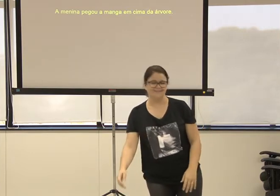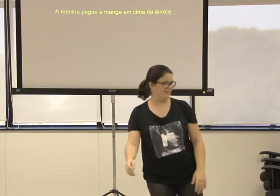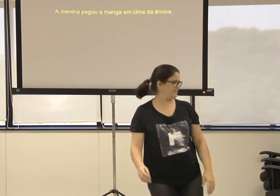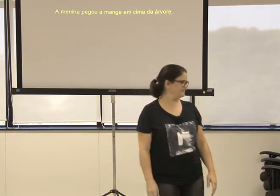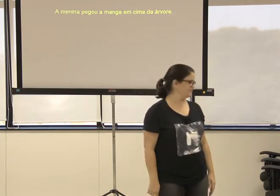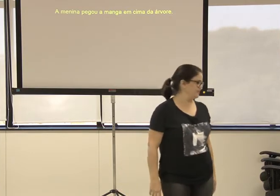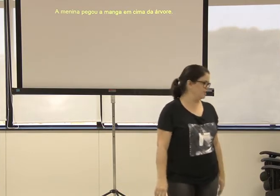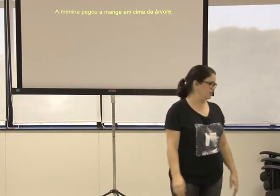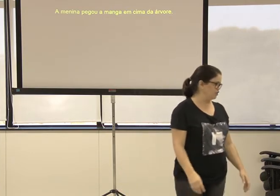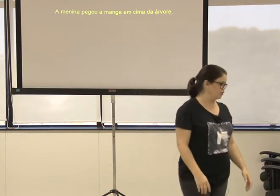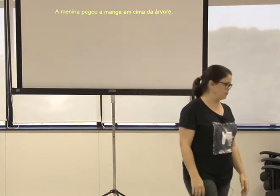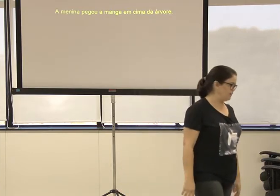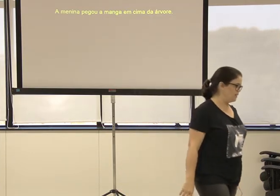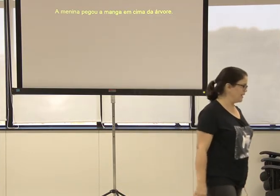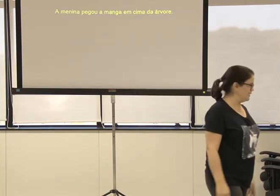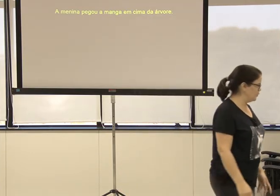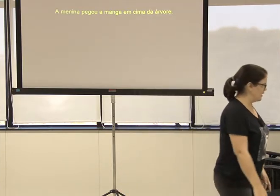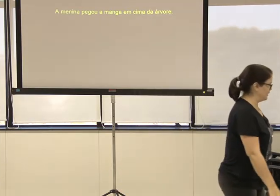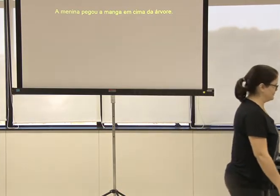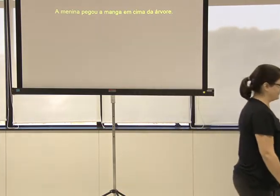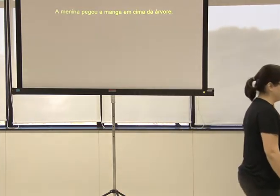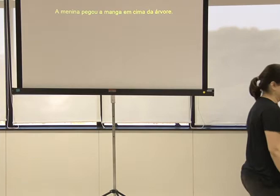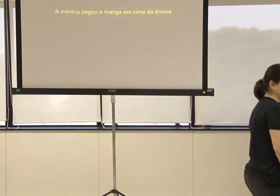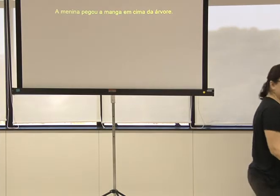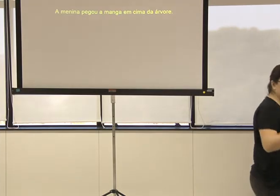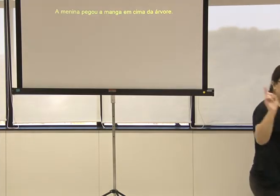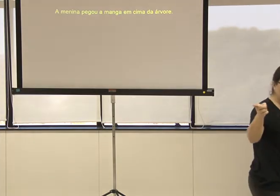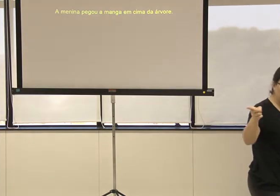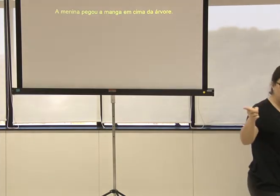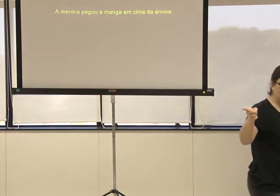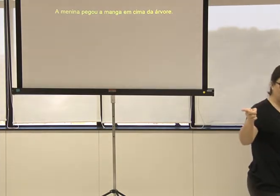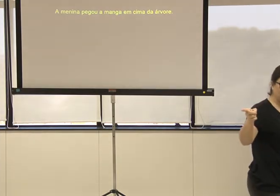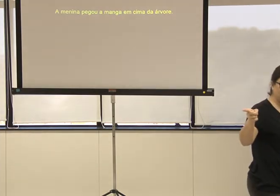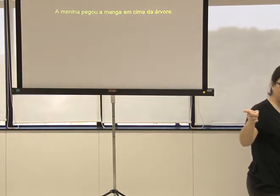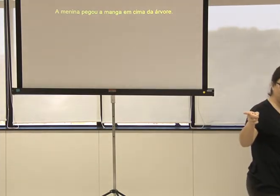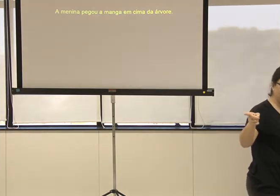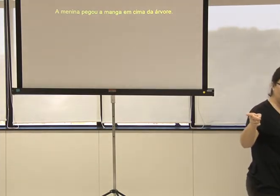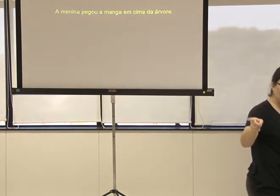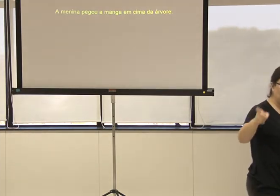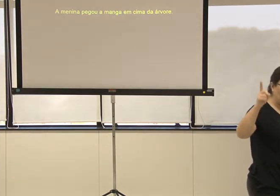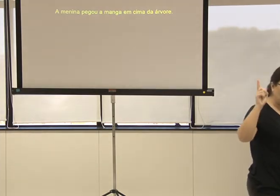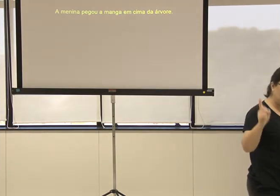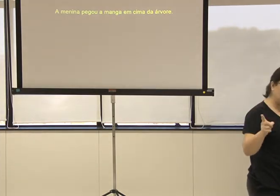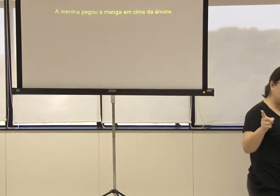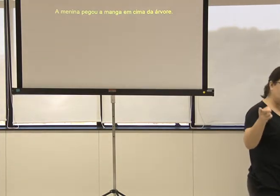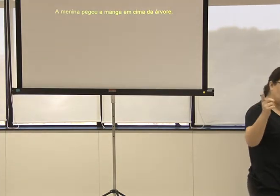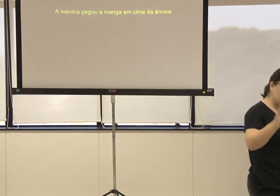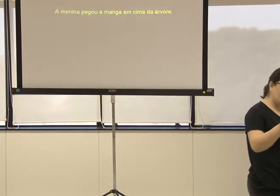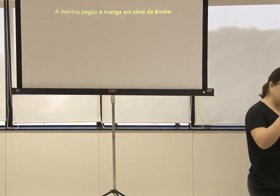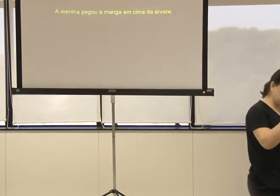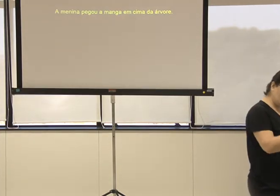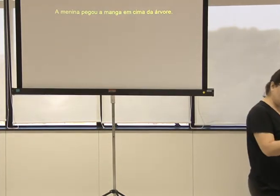Né? Chupar. Quem nunca? E tem que ser a do vizinho. A melhor manga é a roubada do